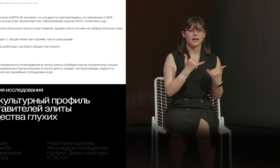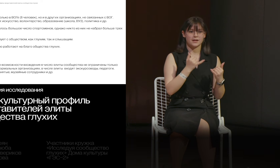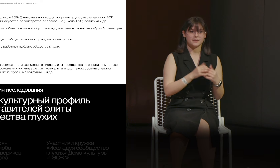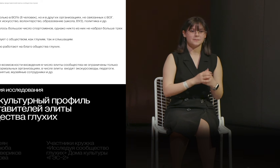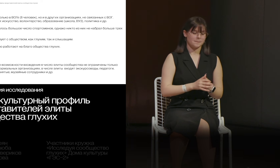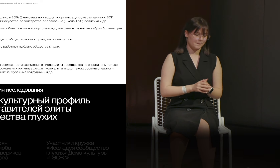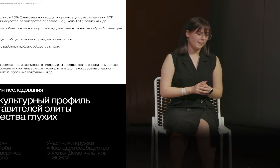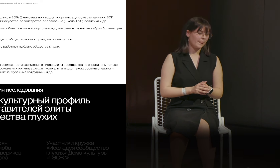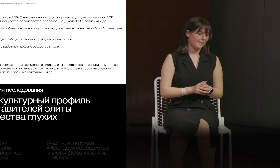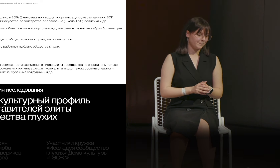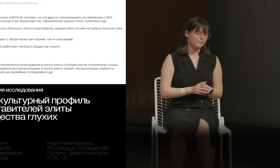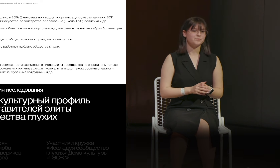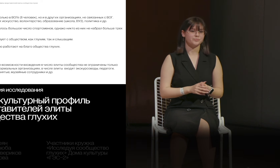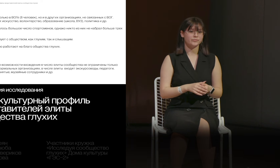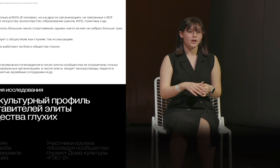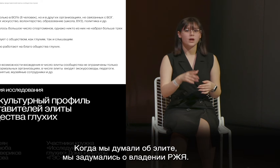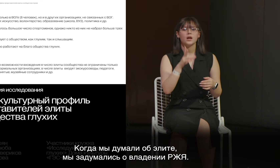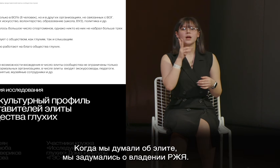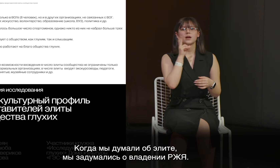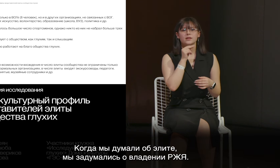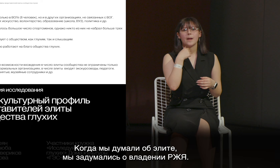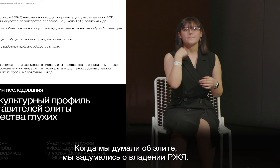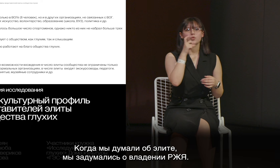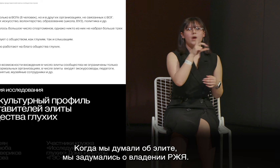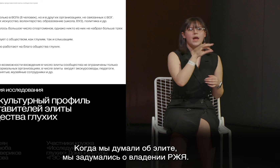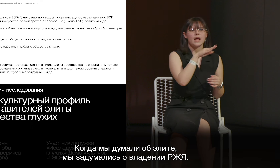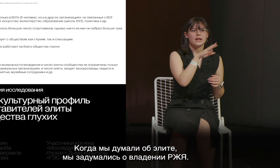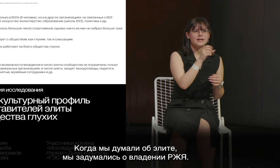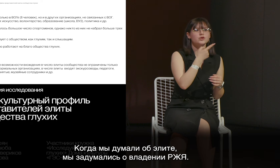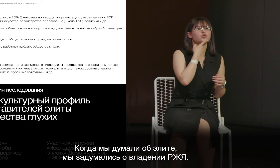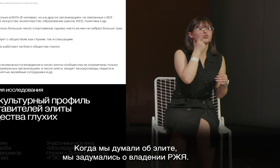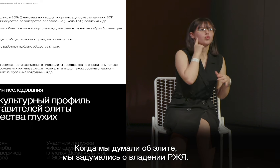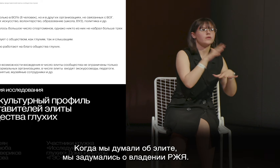денежного вознаграждения для своего сообщества. И